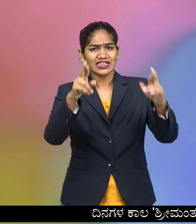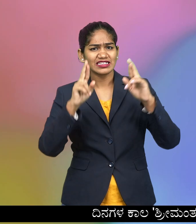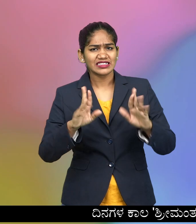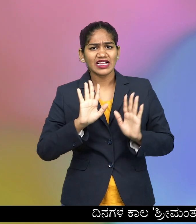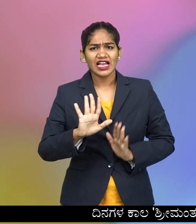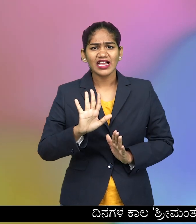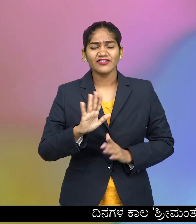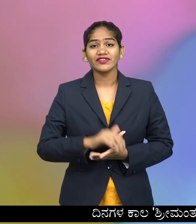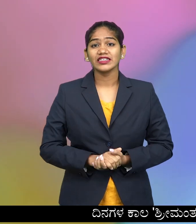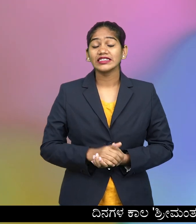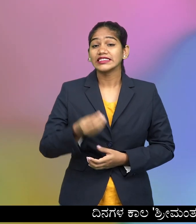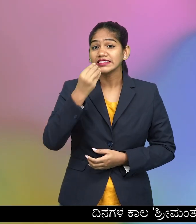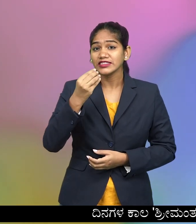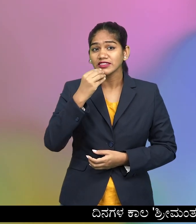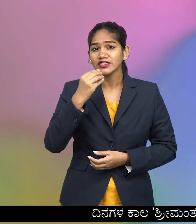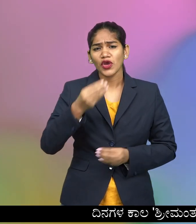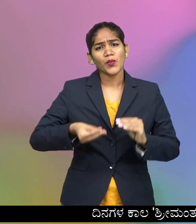ಸೇವಿಸಿದ ಪರಿಣಾಮವಾಗಿದೆ.